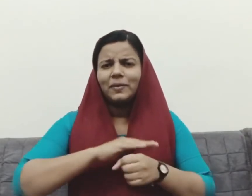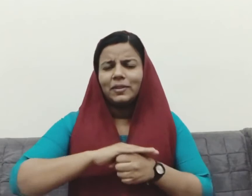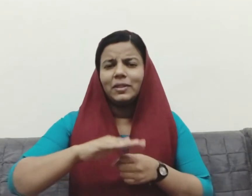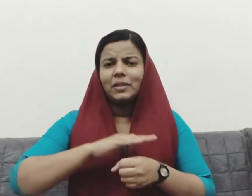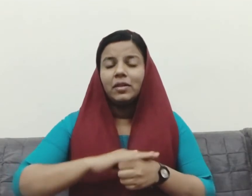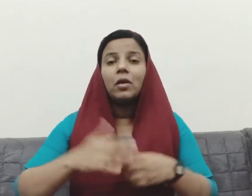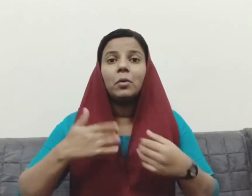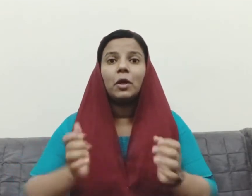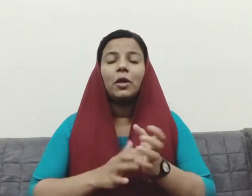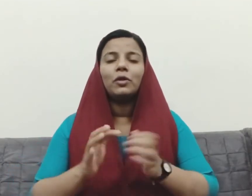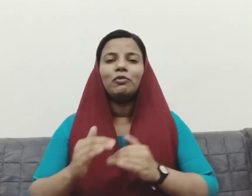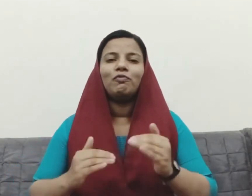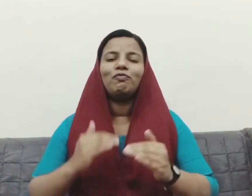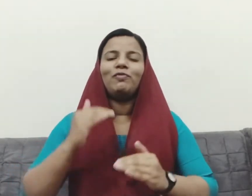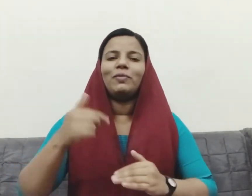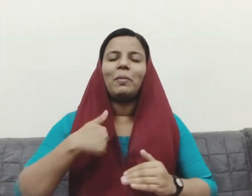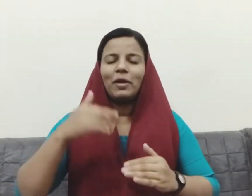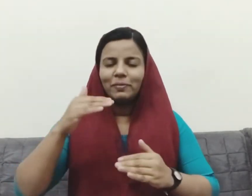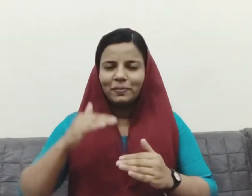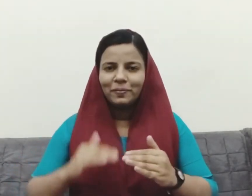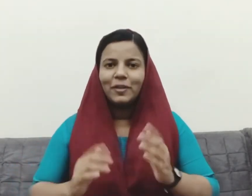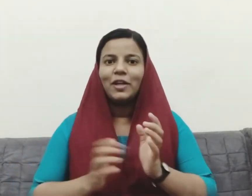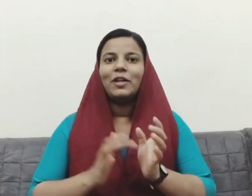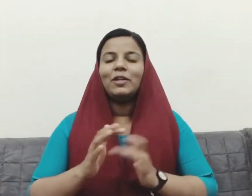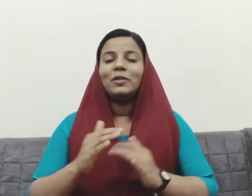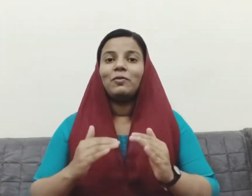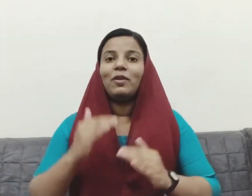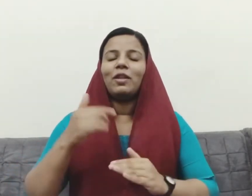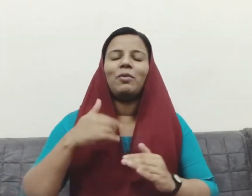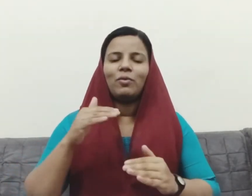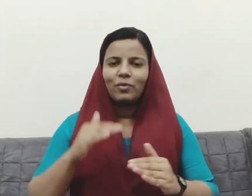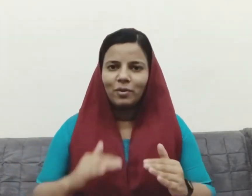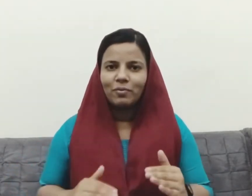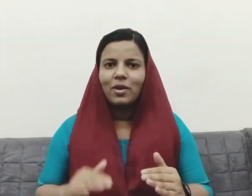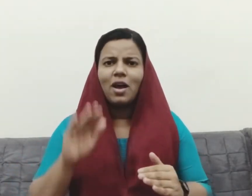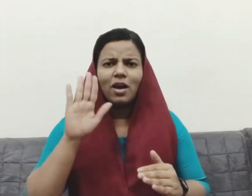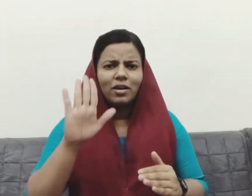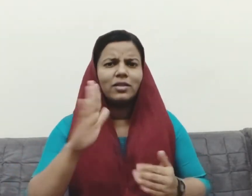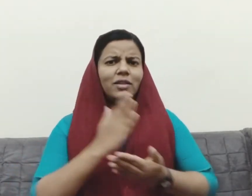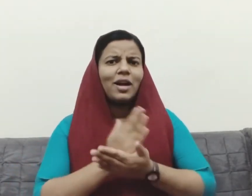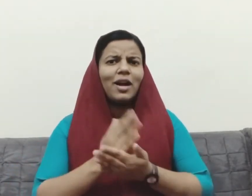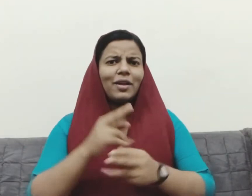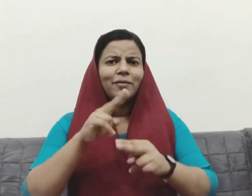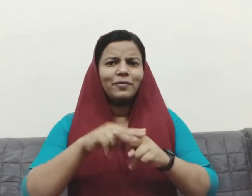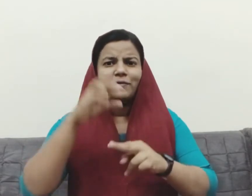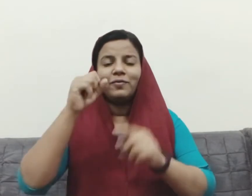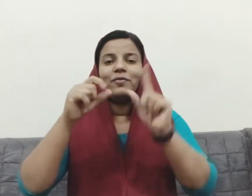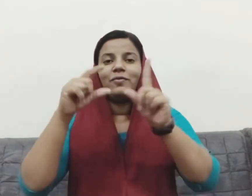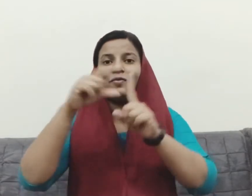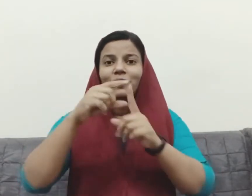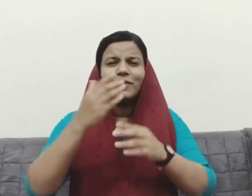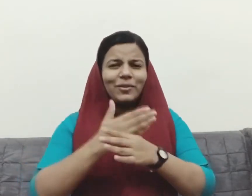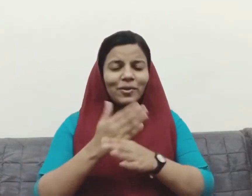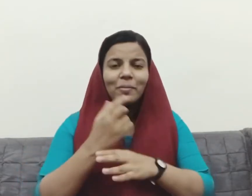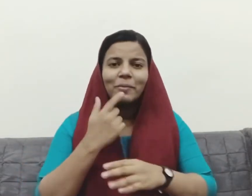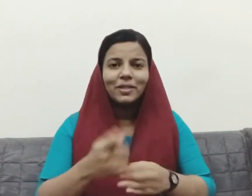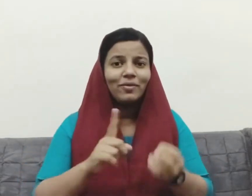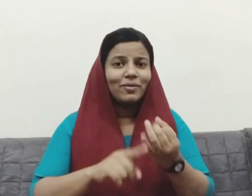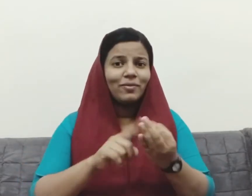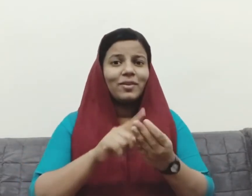പറ്റും, ക്രിസ്തു വളരും, നമ്മളോ കുറയും. ക്രിസ്തു വളരും, നമ്മളോ. അതുകൊണ്ടാണ് പറയുന്നത് 5 വിധ മിനിസ്റ്റേഴ്സിനെ 5 വിധ ശുശ്രൂഷകന്മാരെ കർത്താവ്